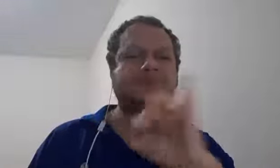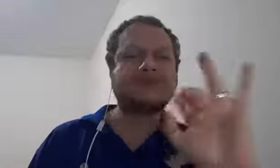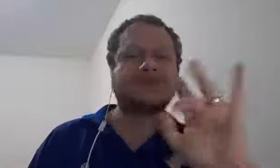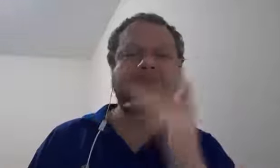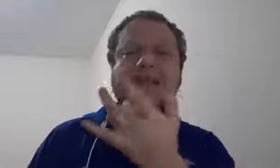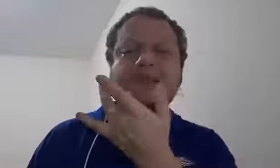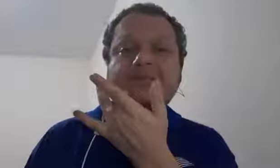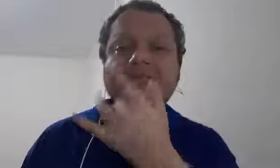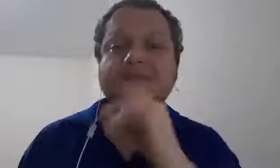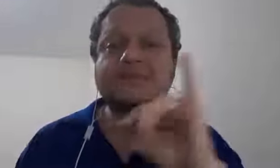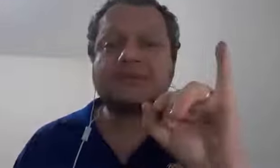Santos Imigrantes.